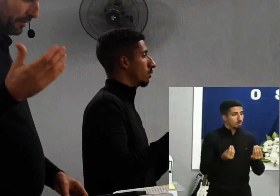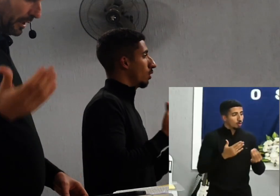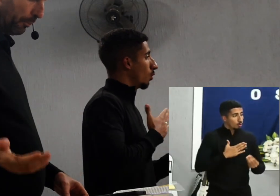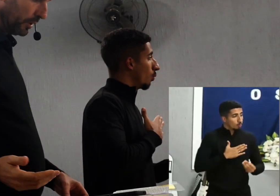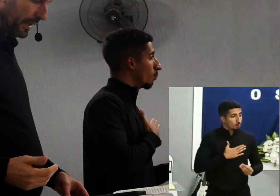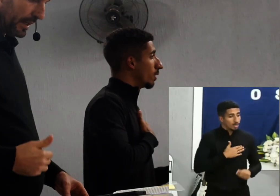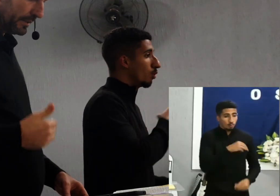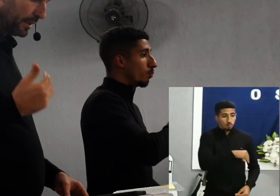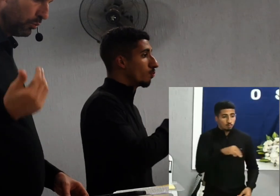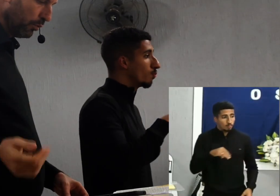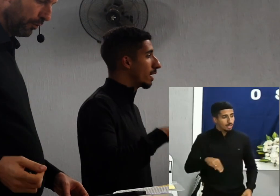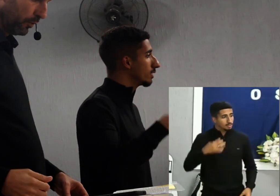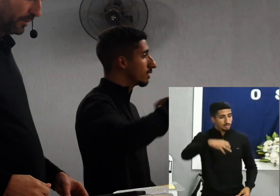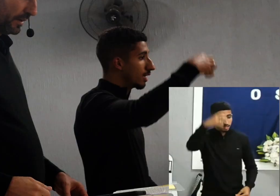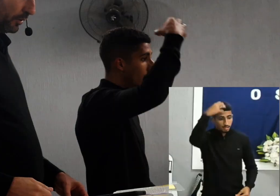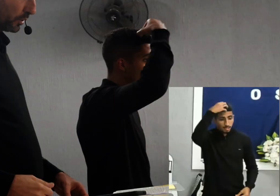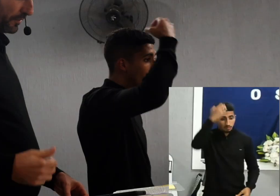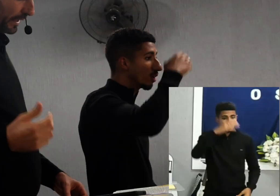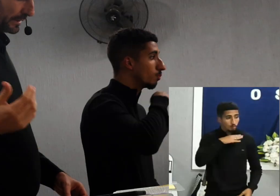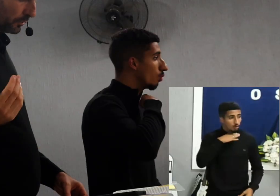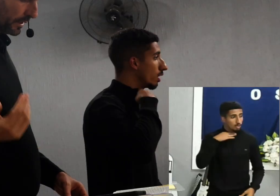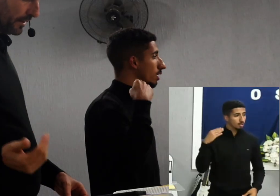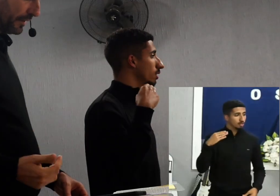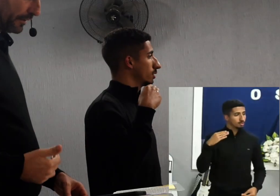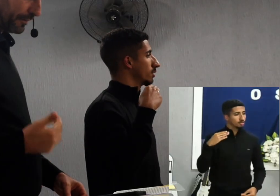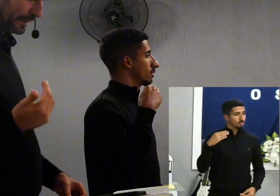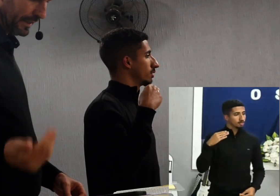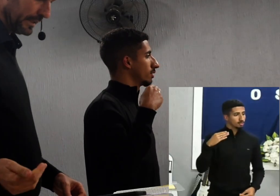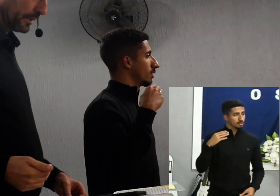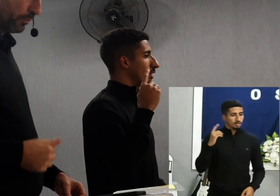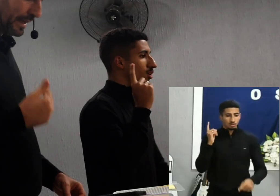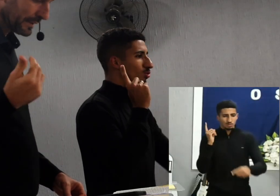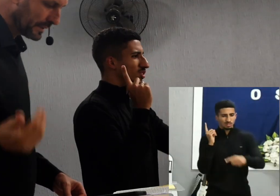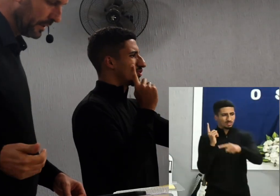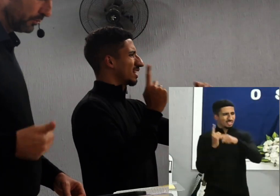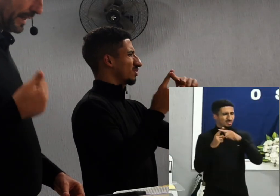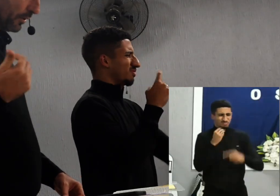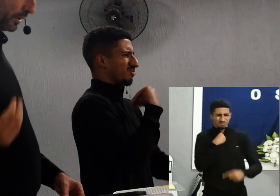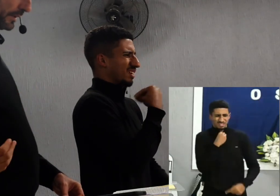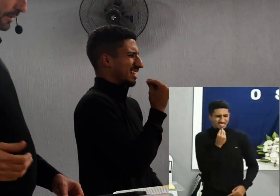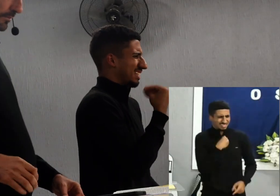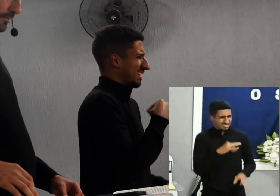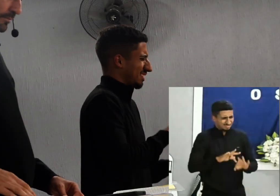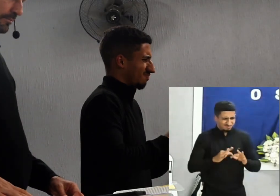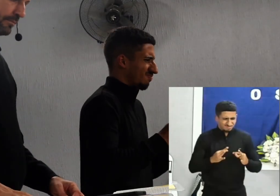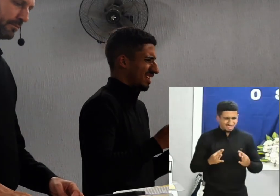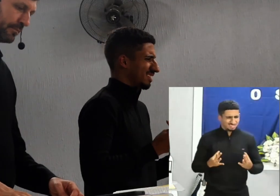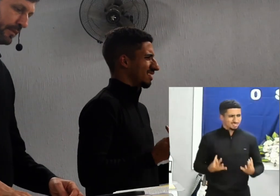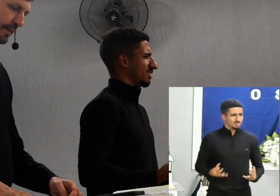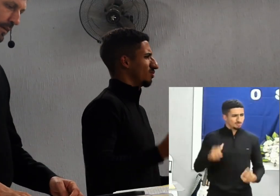Messias significa poder, triunfo. Crucificação significa fraqueza, humilhação, derrota.